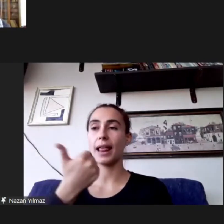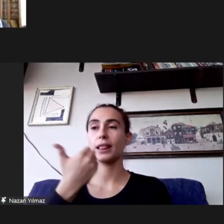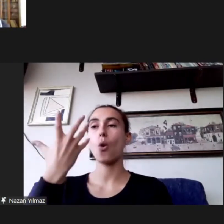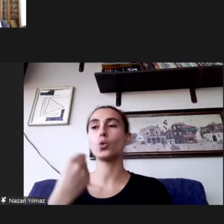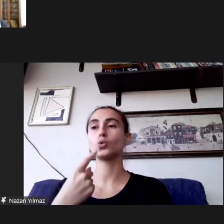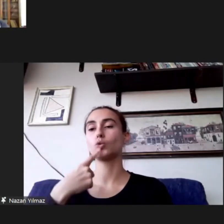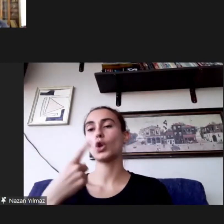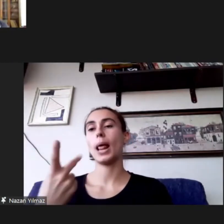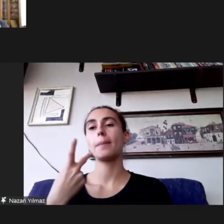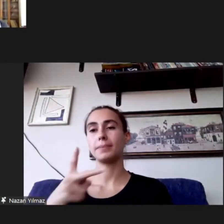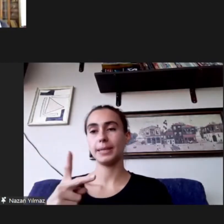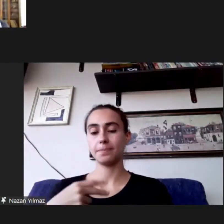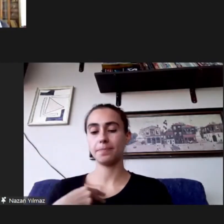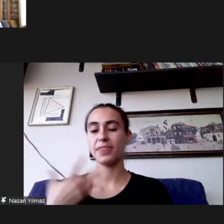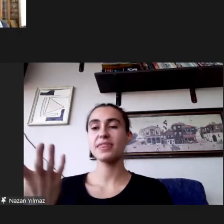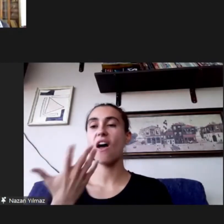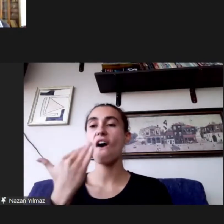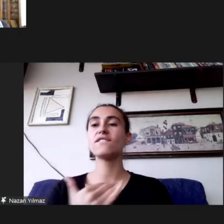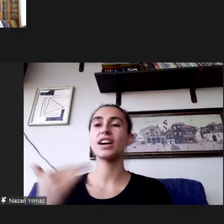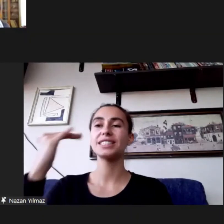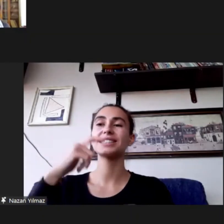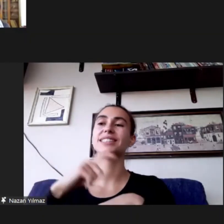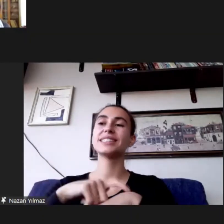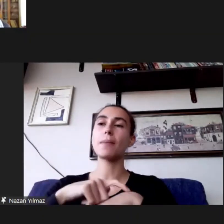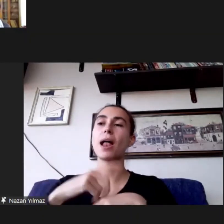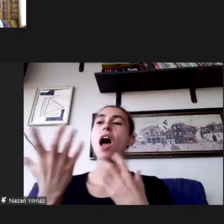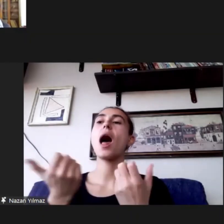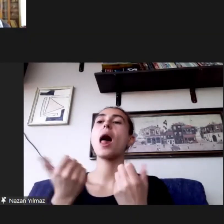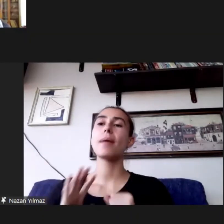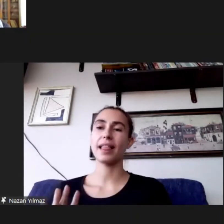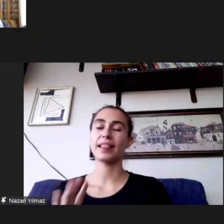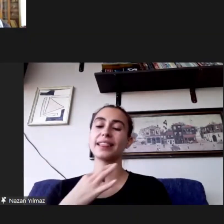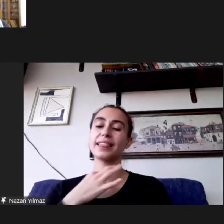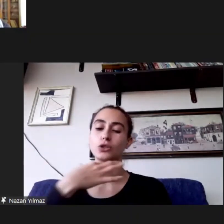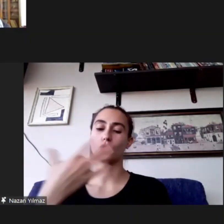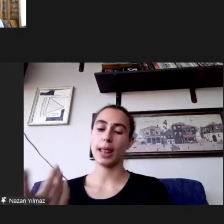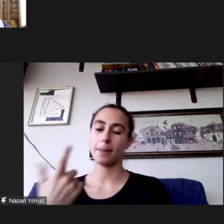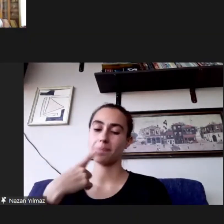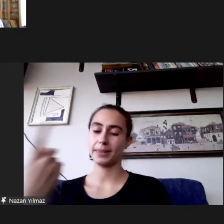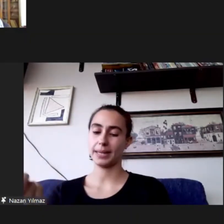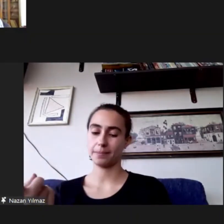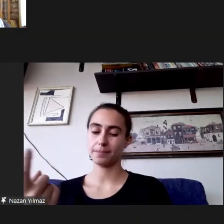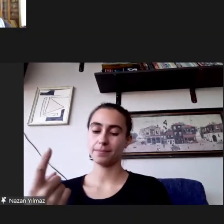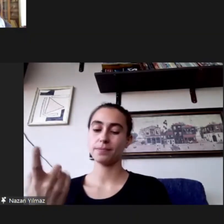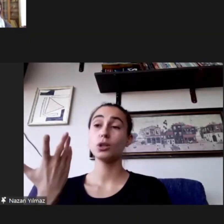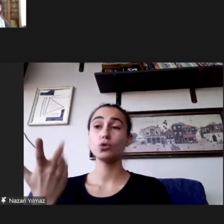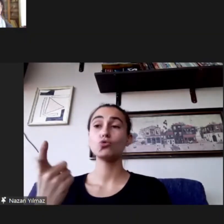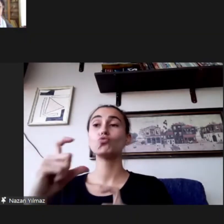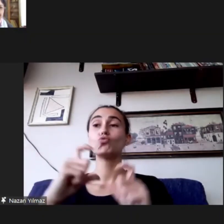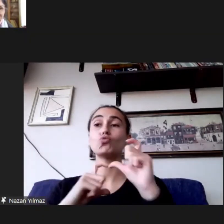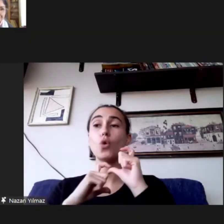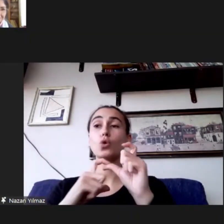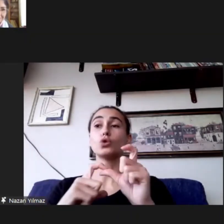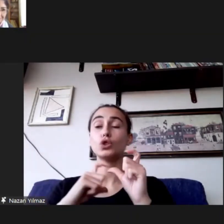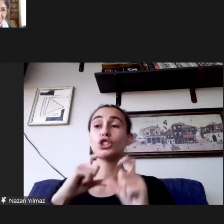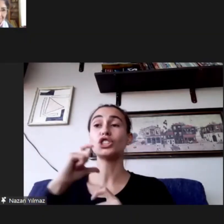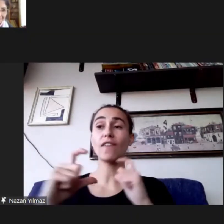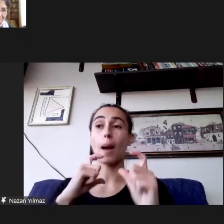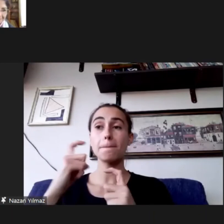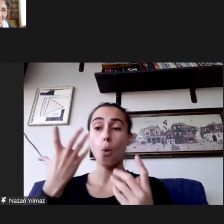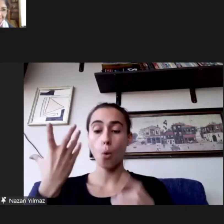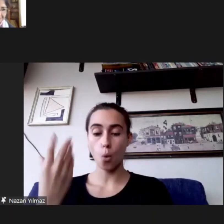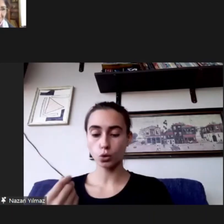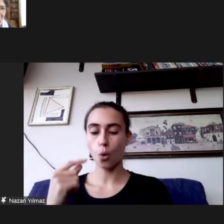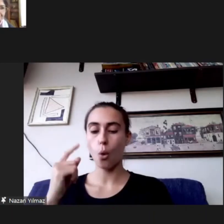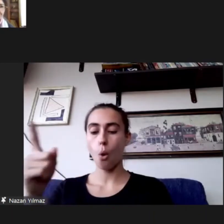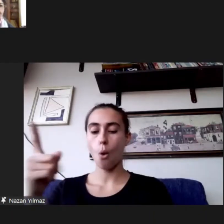diyeyim. Ve daha fazla zamanınızı almadan teşekkür edeyim. Şayet soru cevap bölümü olursa zaten orada